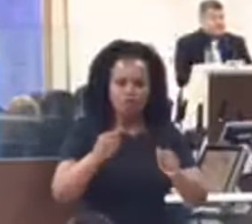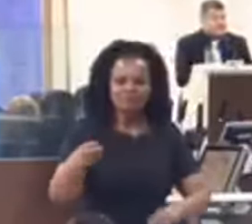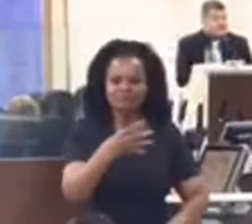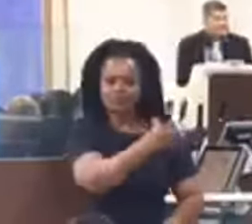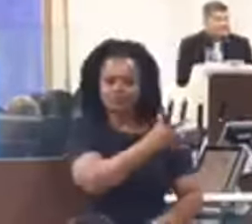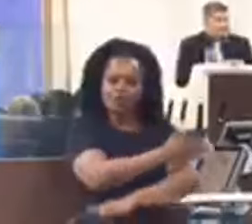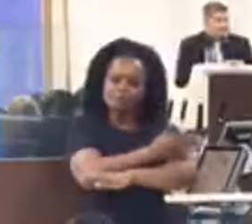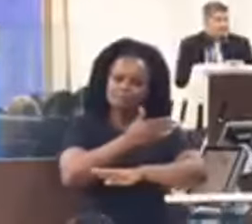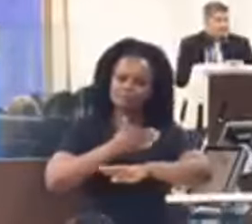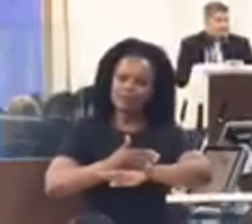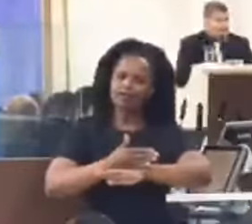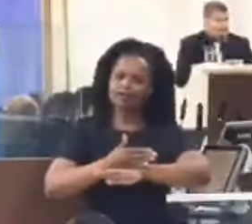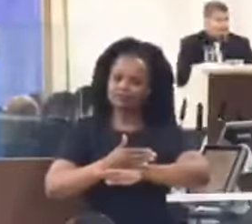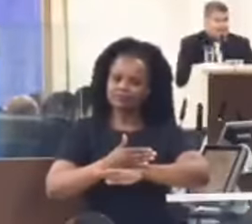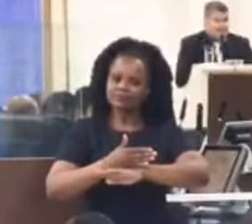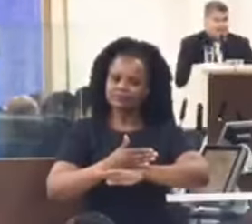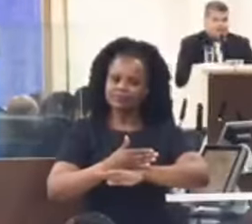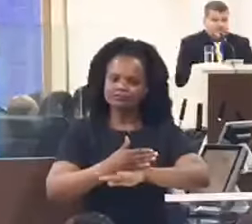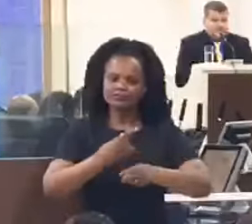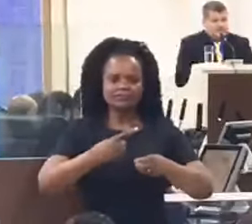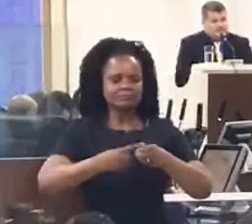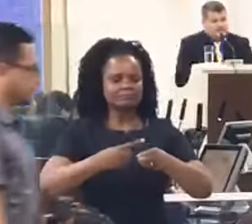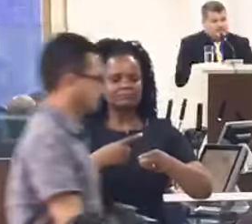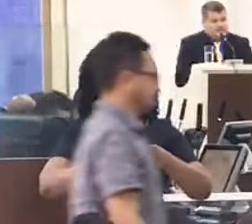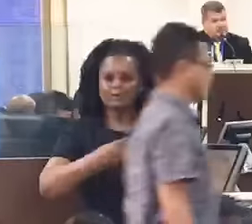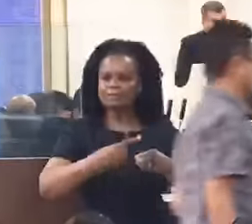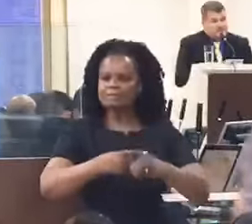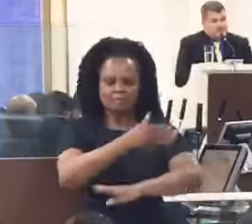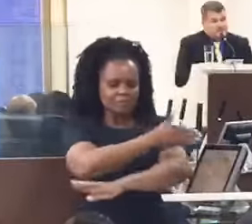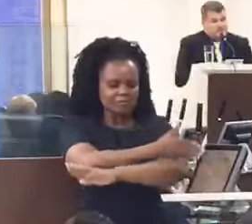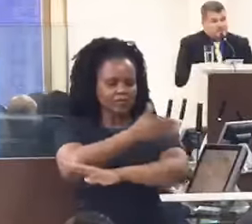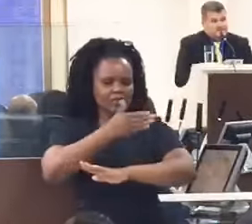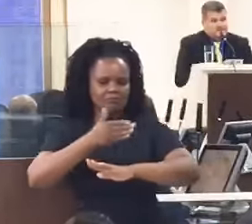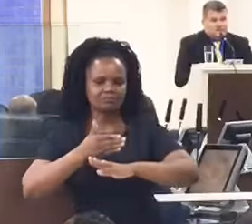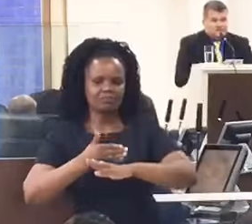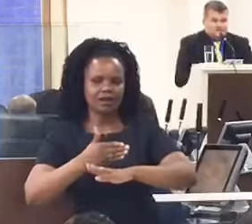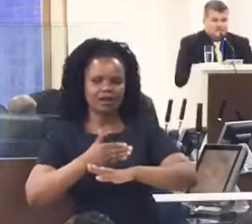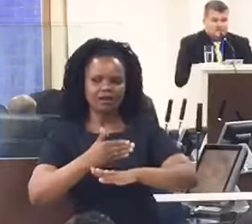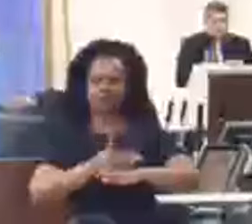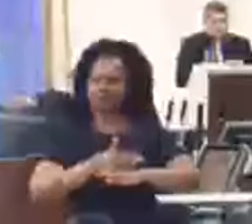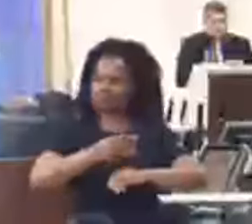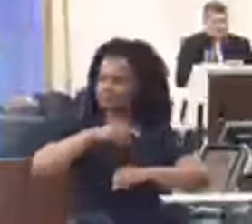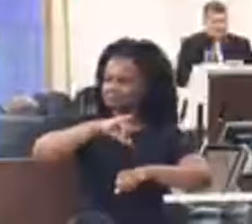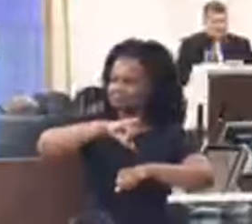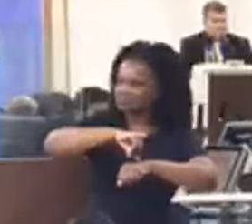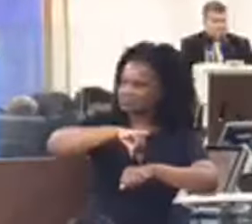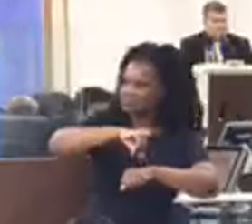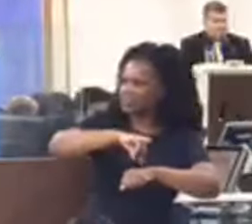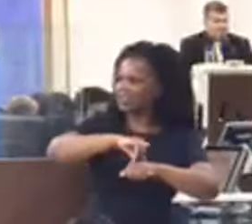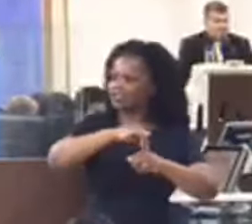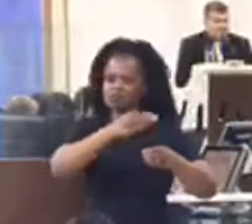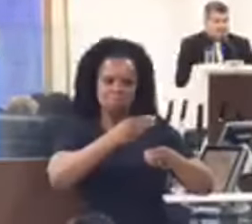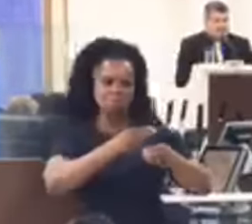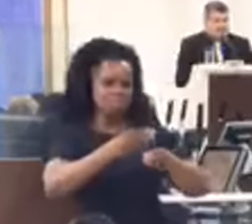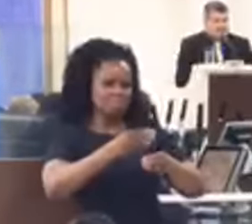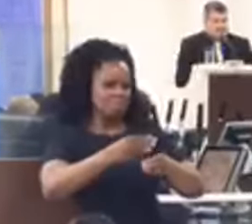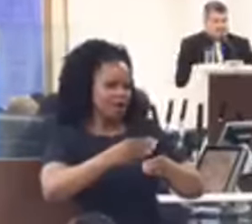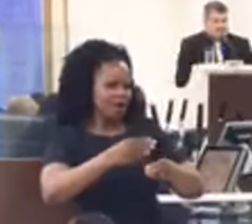parte da cidade, da parte urbanística, nós estamos fazendo um trabalho também